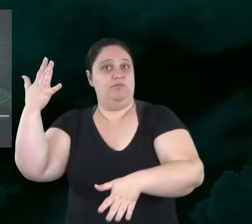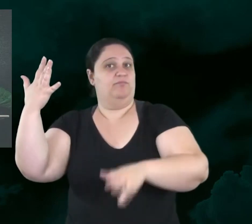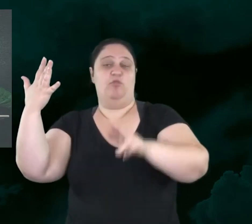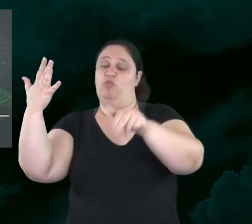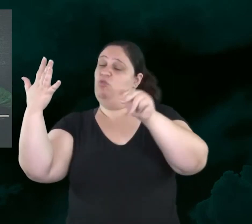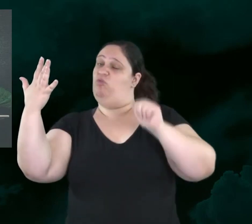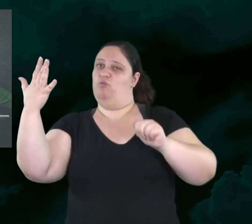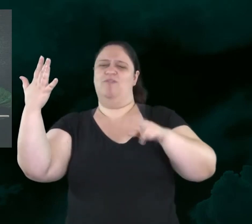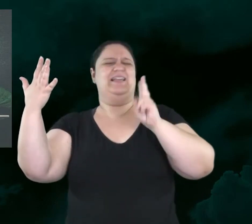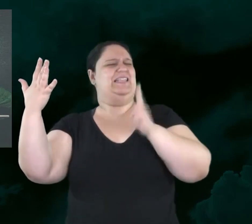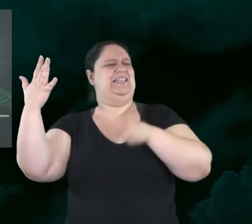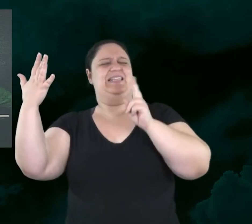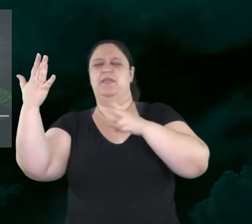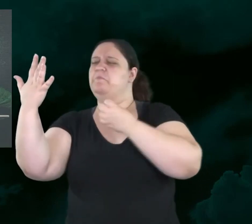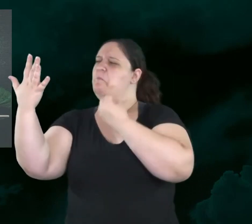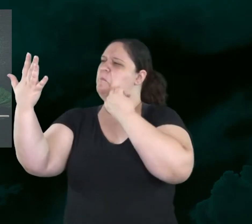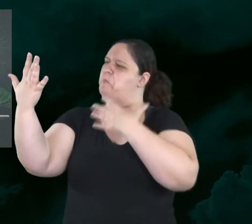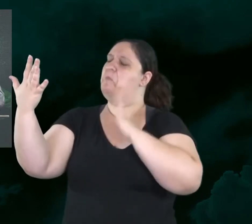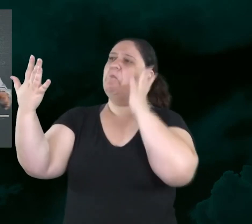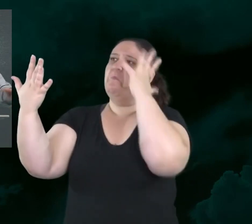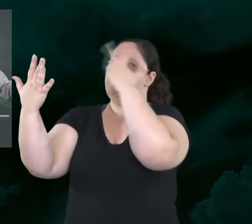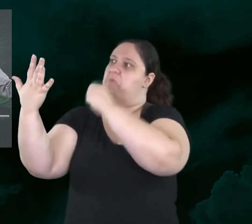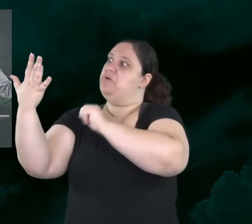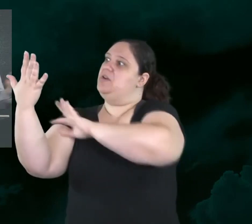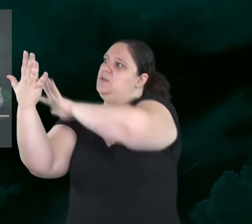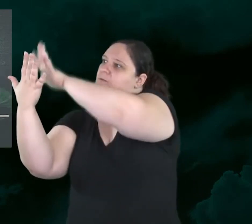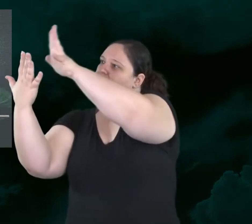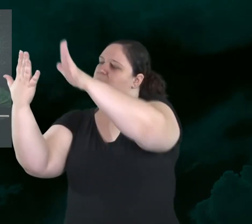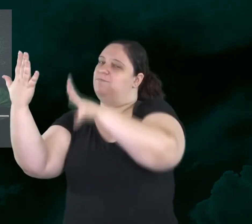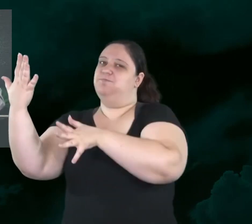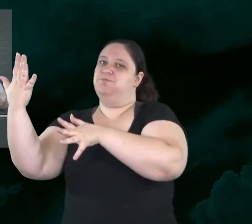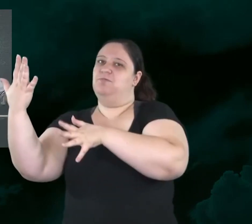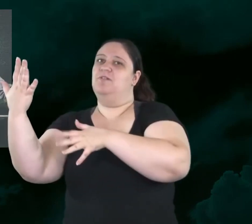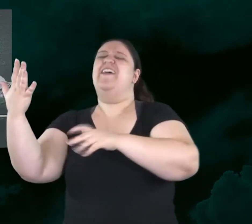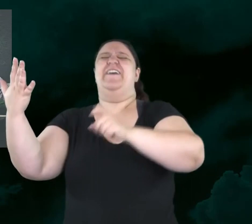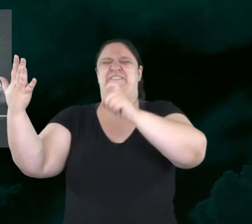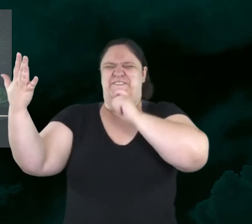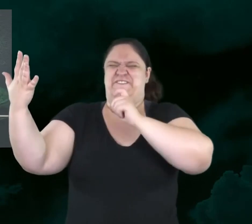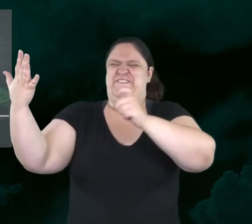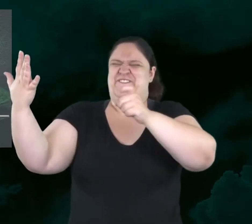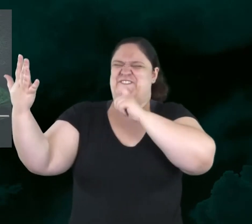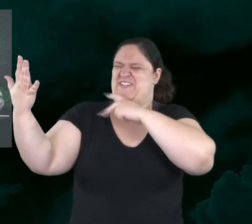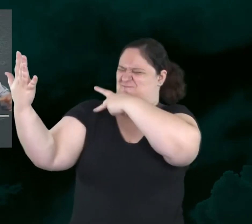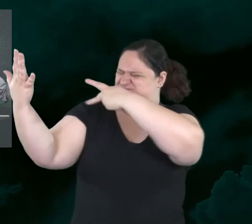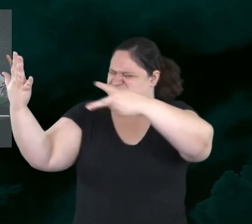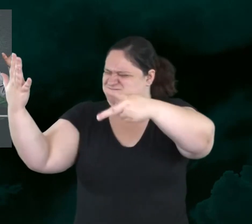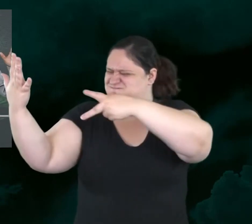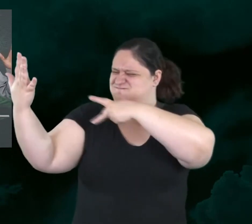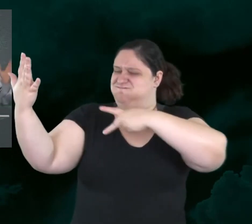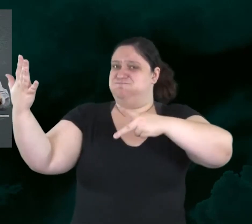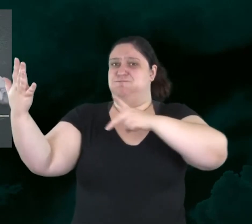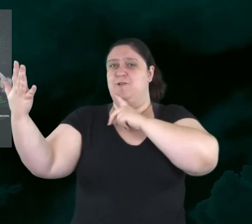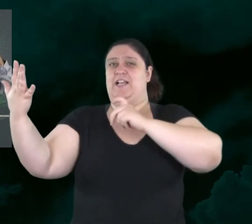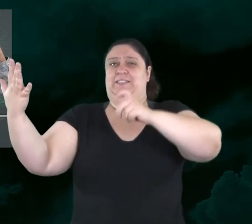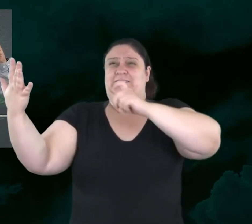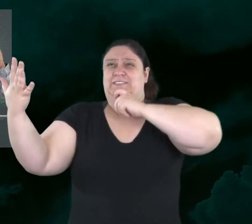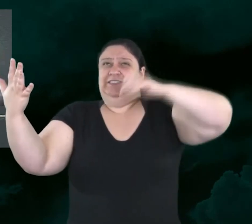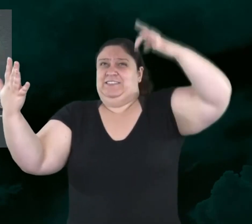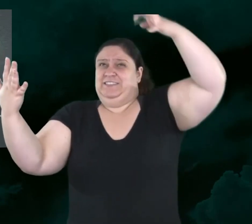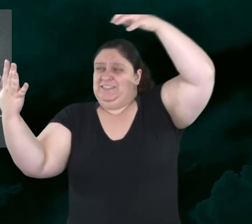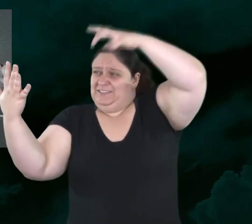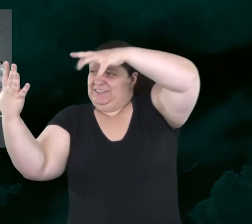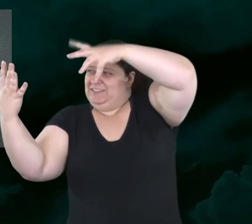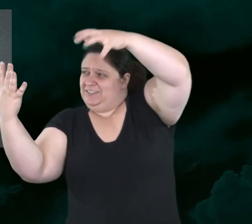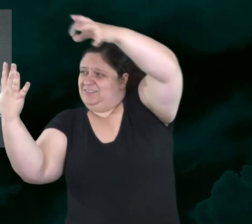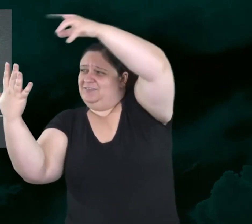continua frondoso. Mesmo castigado pelo frio, pelo vigor da neve, esse carvalho